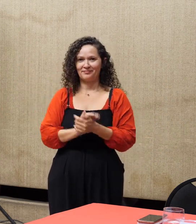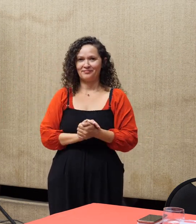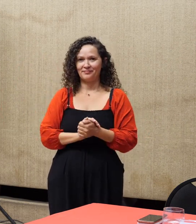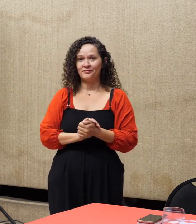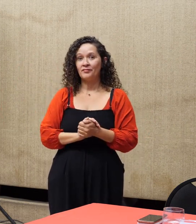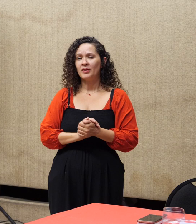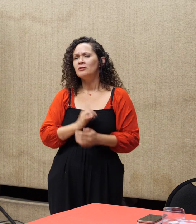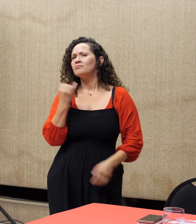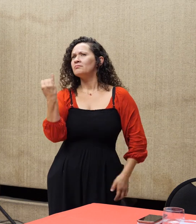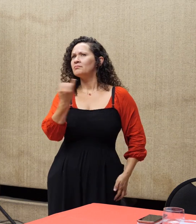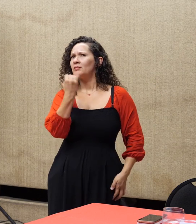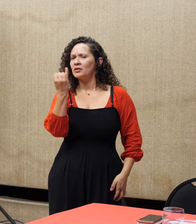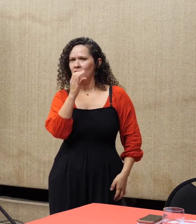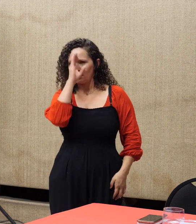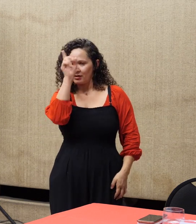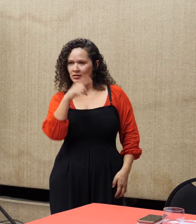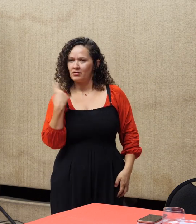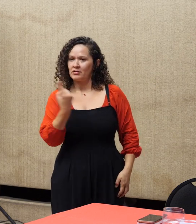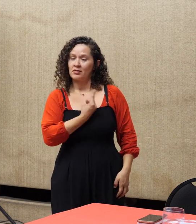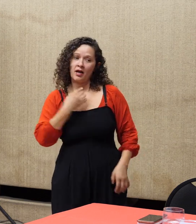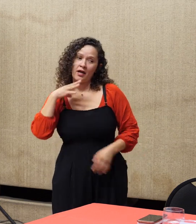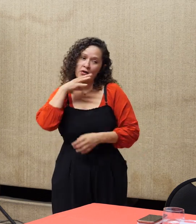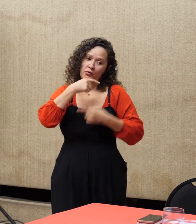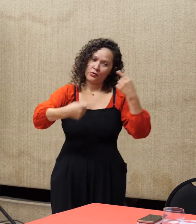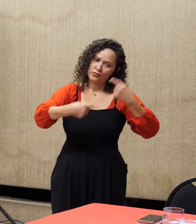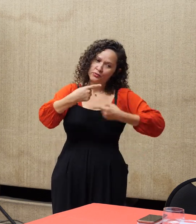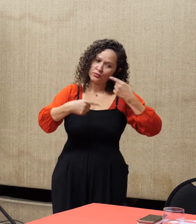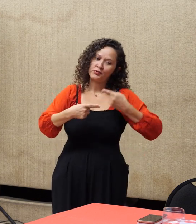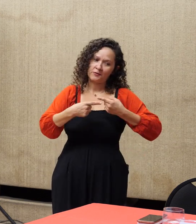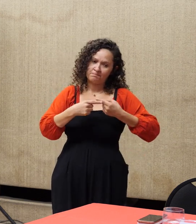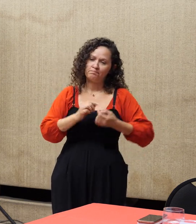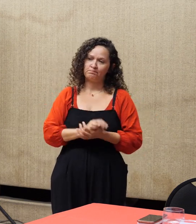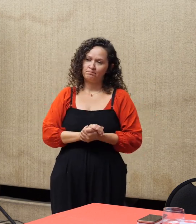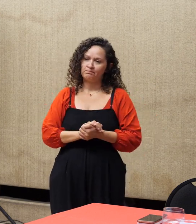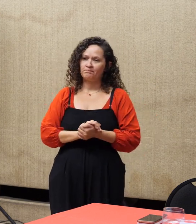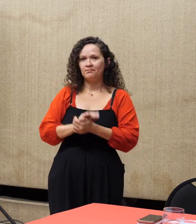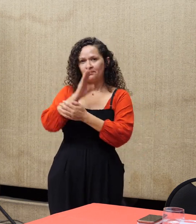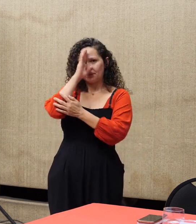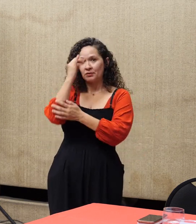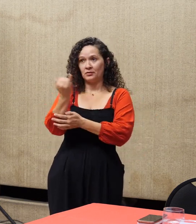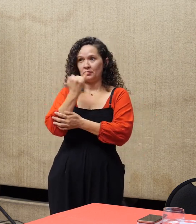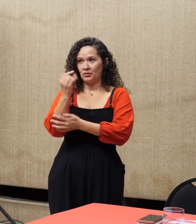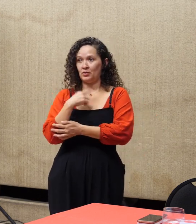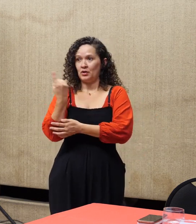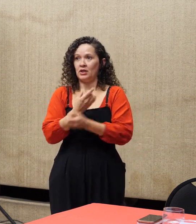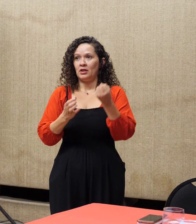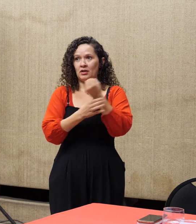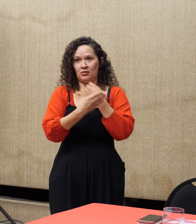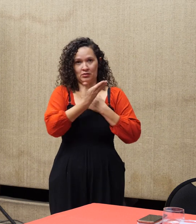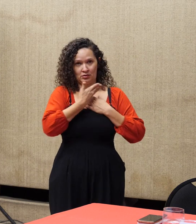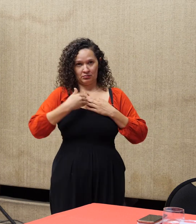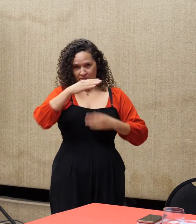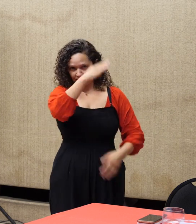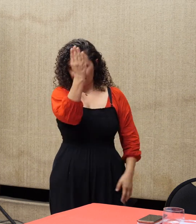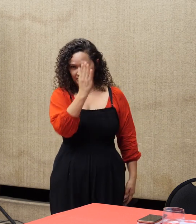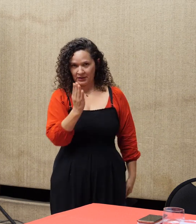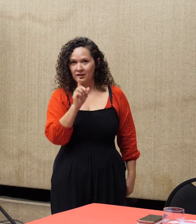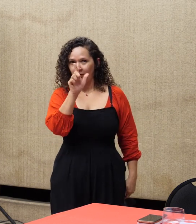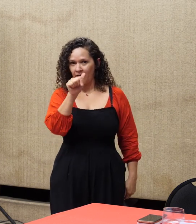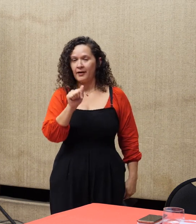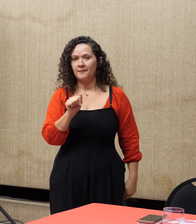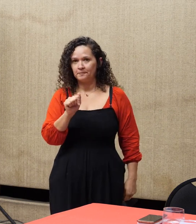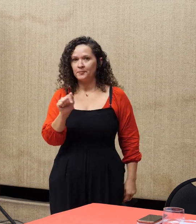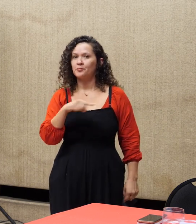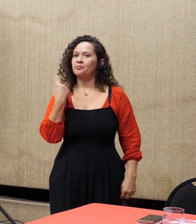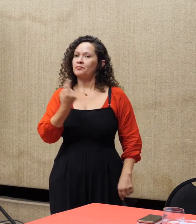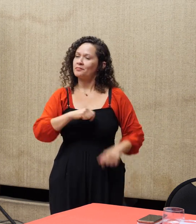O ponto-chave para a gente, que eu acho que é uma discussão crucial hoje para a segurança pública no Brasil,